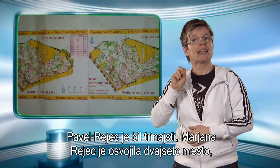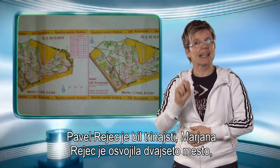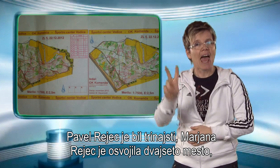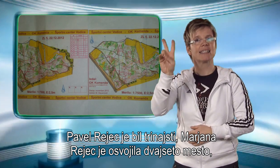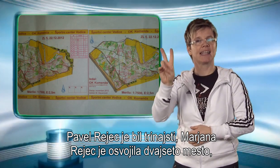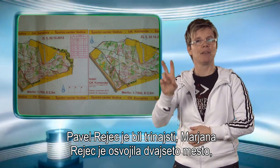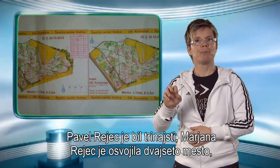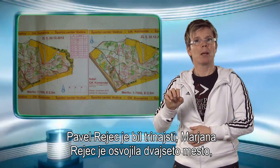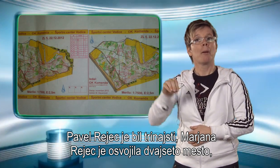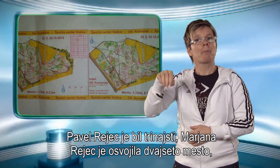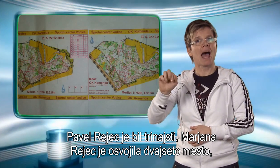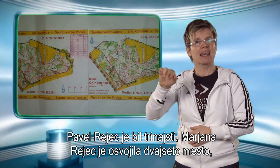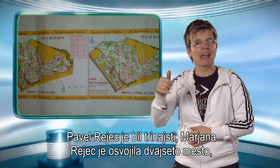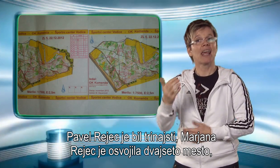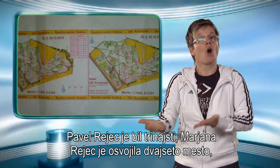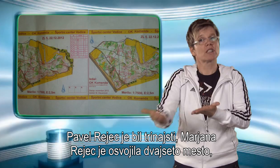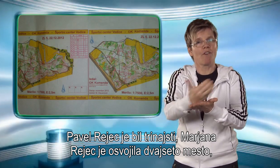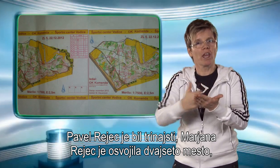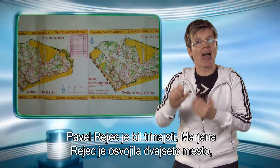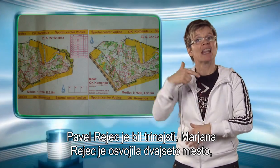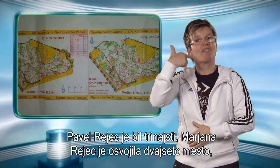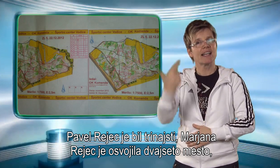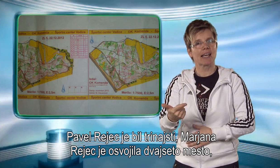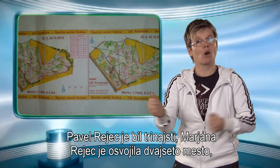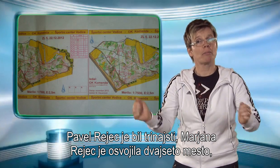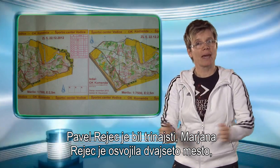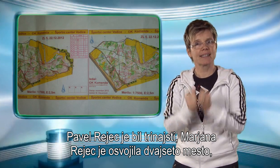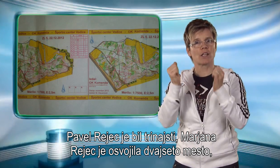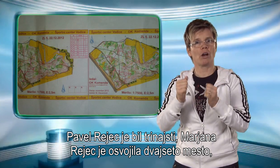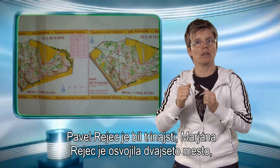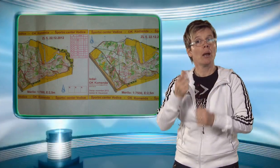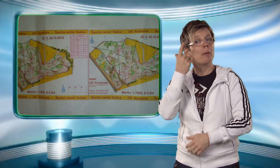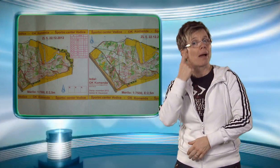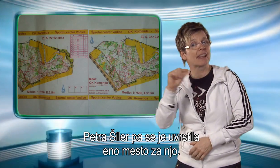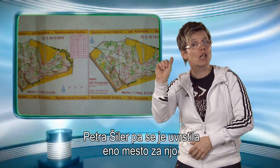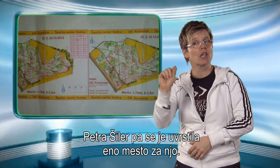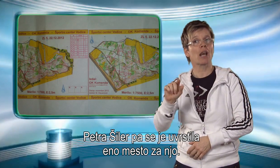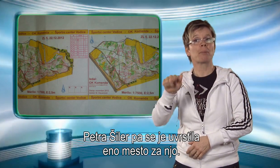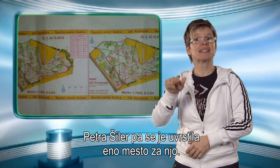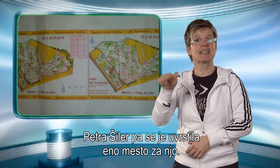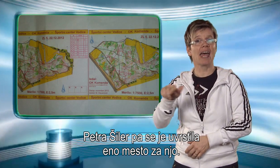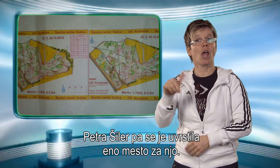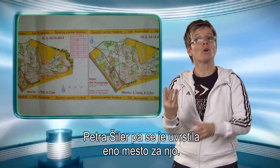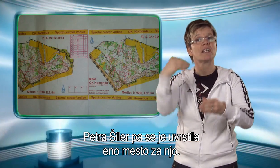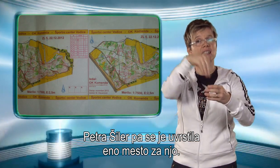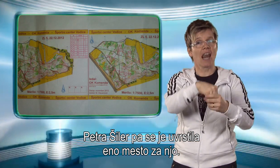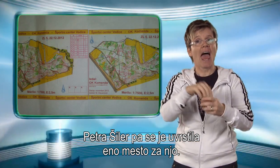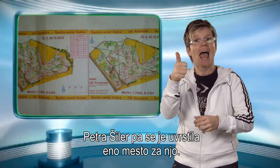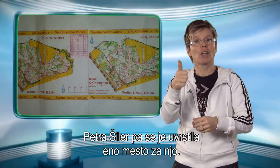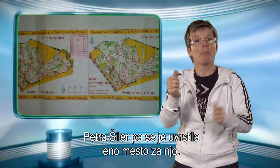13. Marjana Rejec je osvojila 20. mesto, Petra Šiler pa se je uvrstila 1 mesto